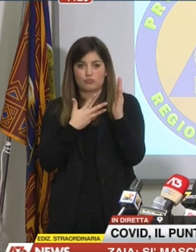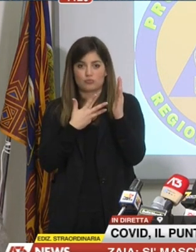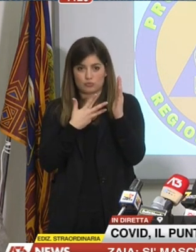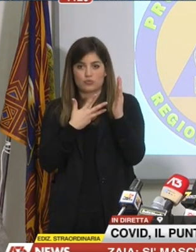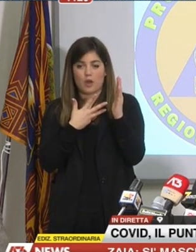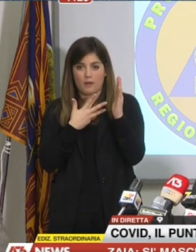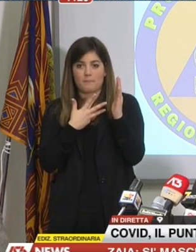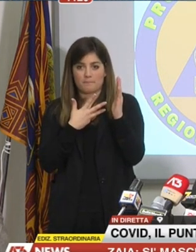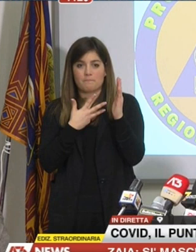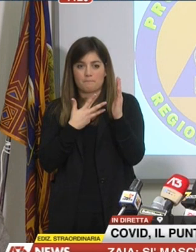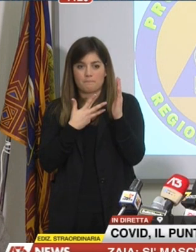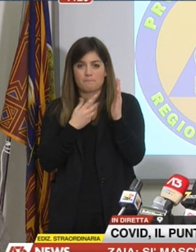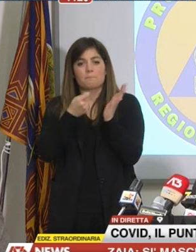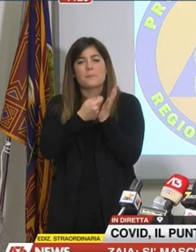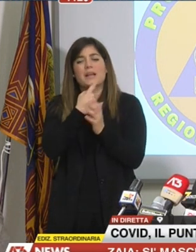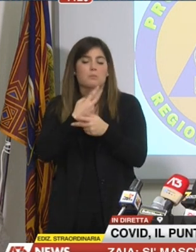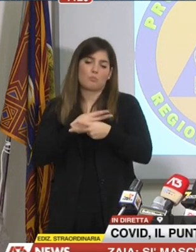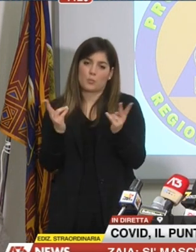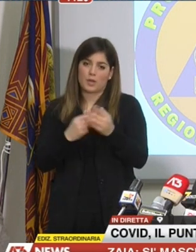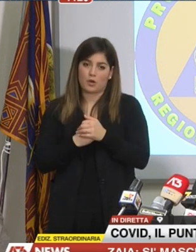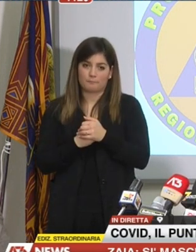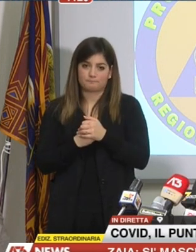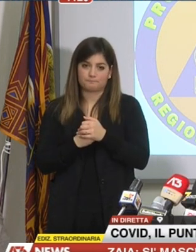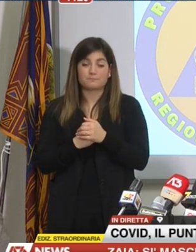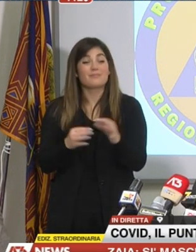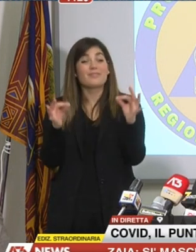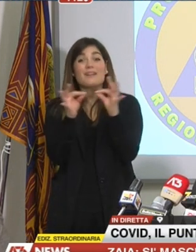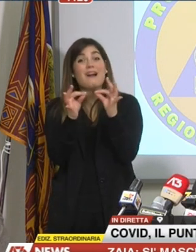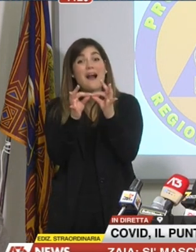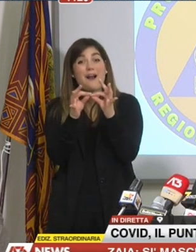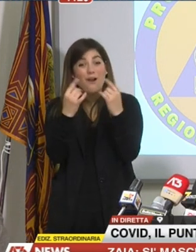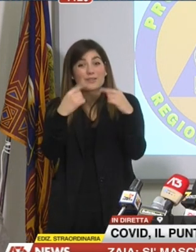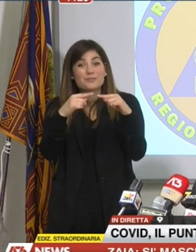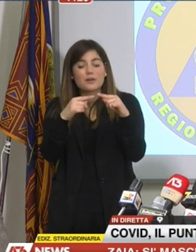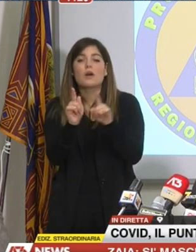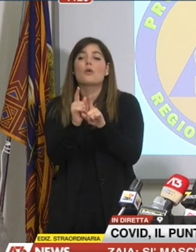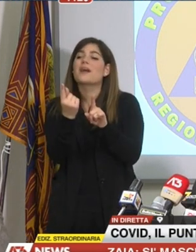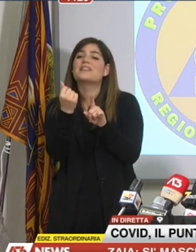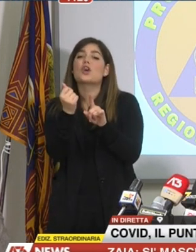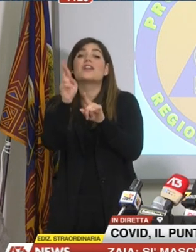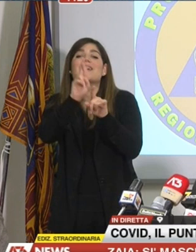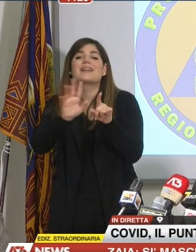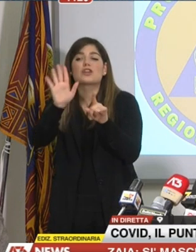Quell'accordo nazionale, che è di circa 30 milioni di euro, è stato fatto con i soldi delle regioni, non dello Stato,